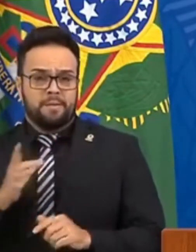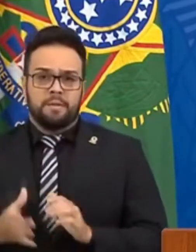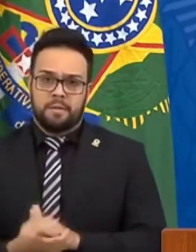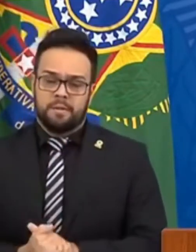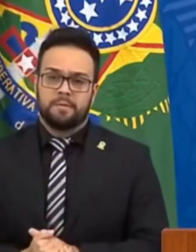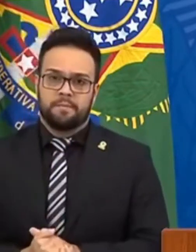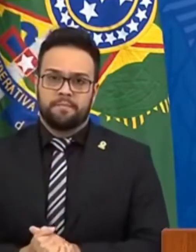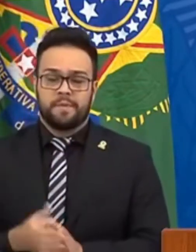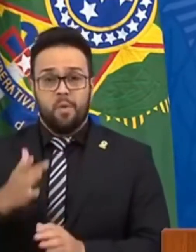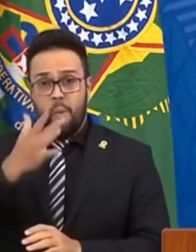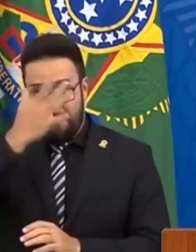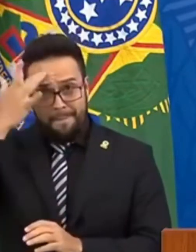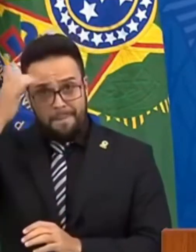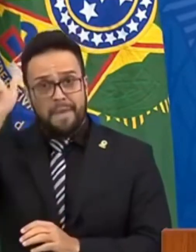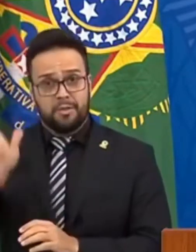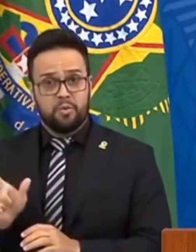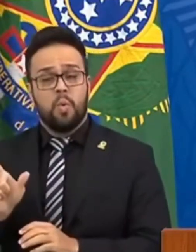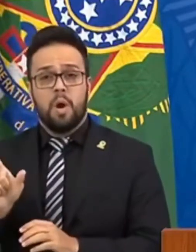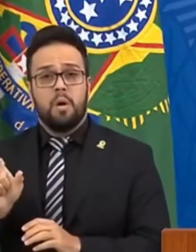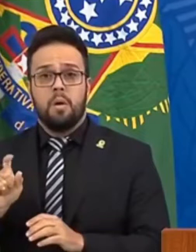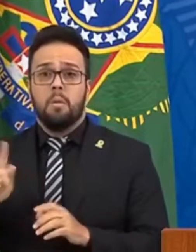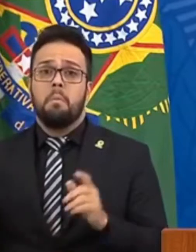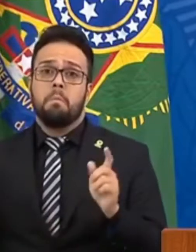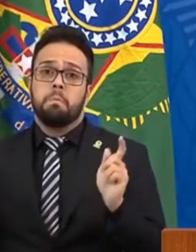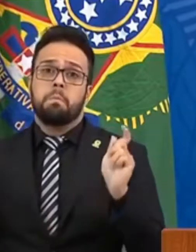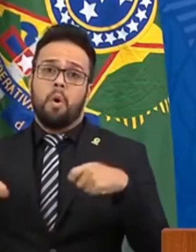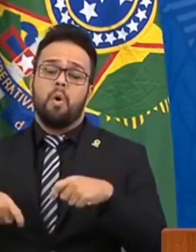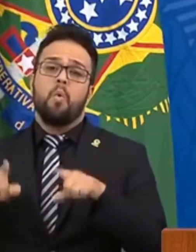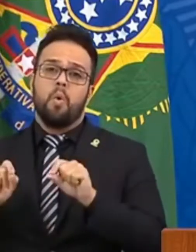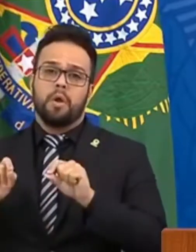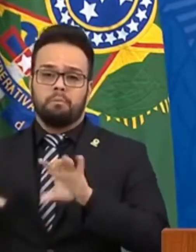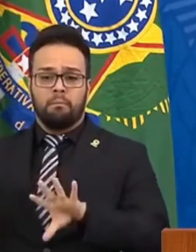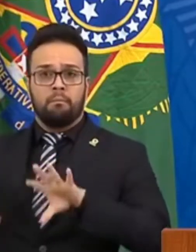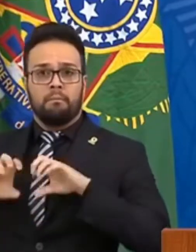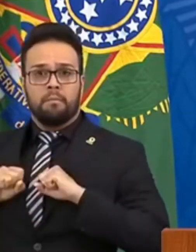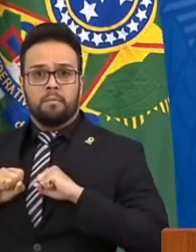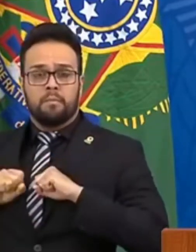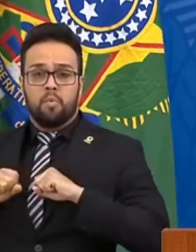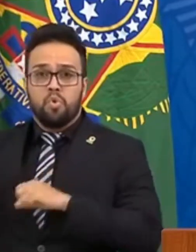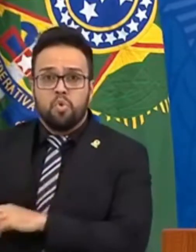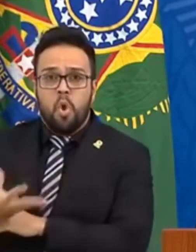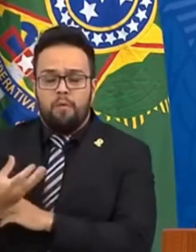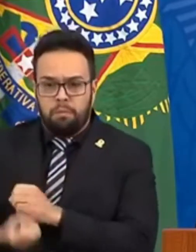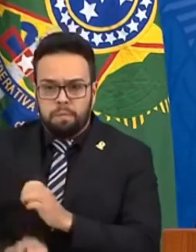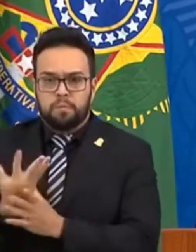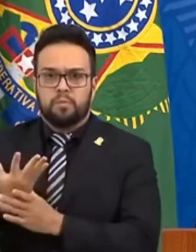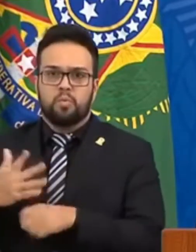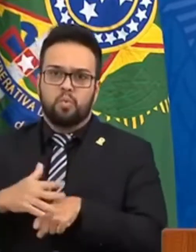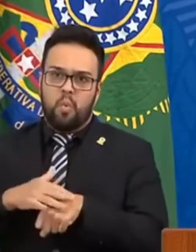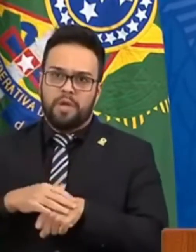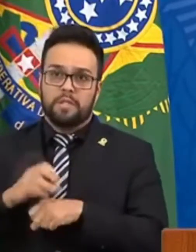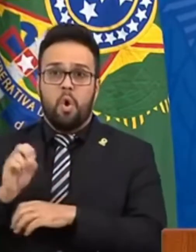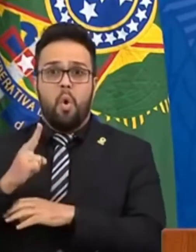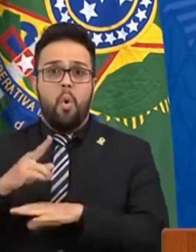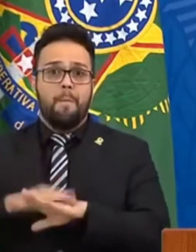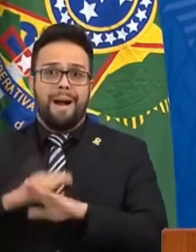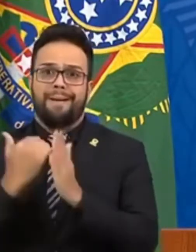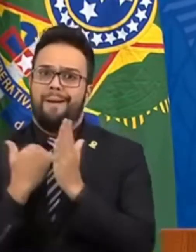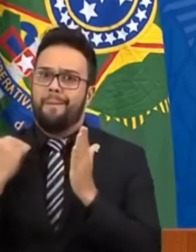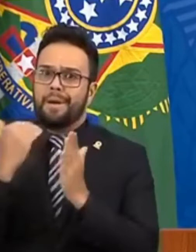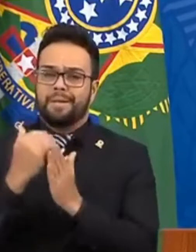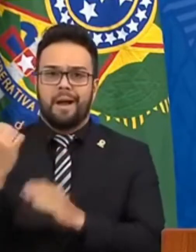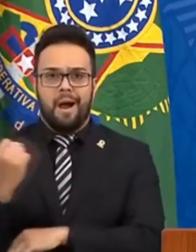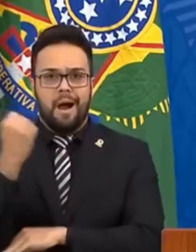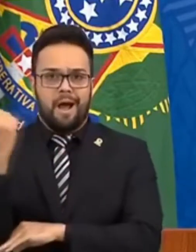o que é uma pessoa que tá pro criança adquirir as novas doenças ou agravar aquelas que ela já tem